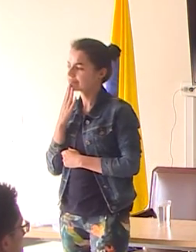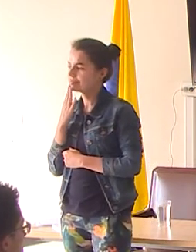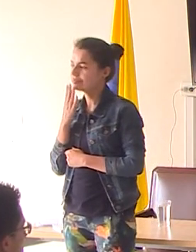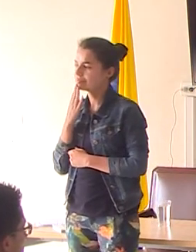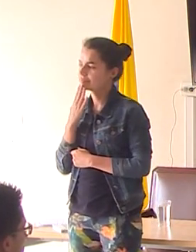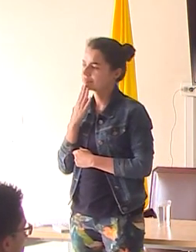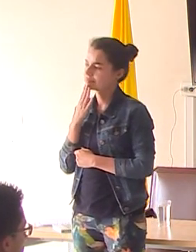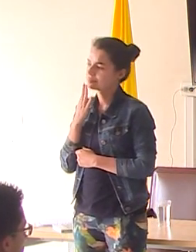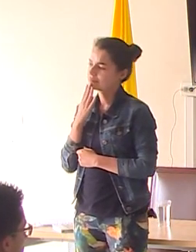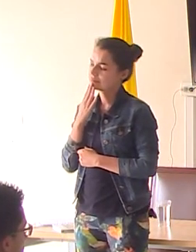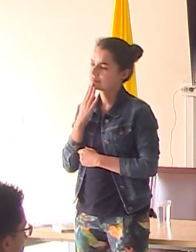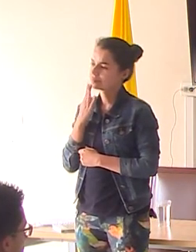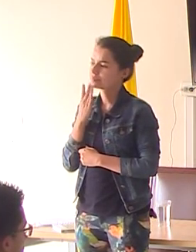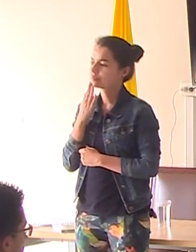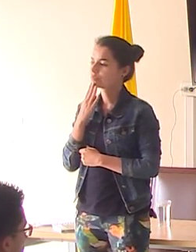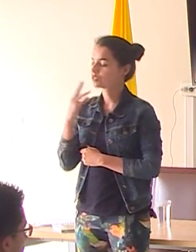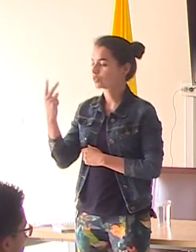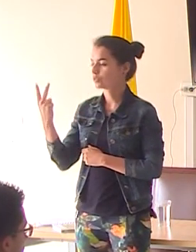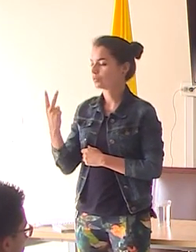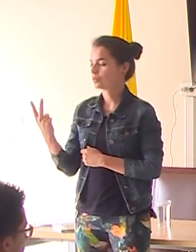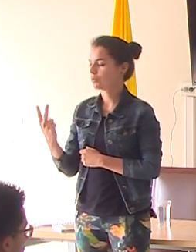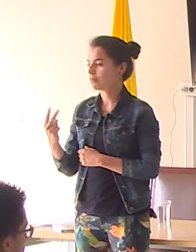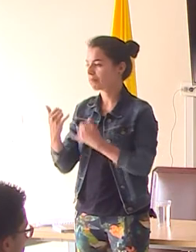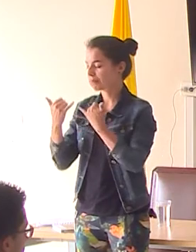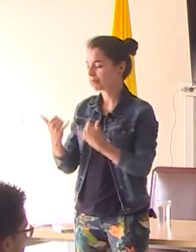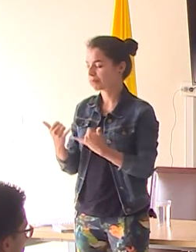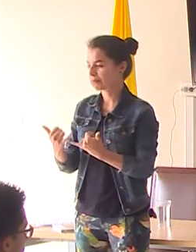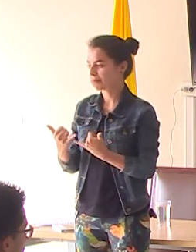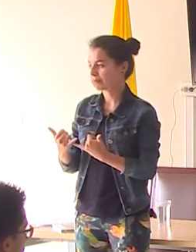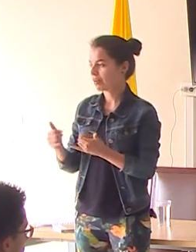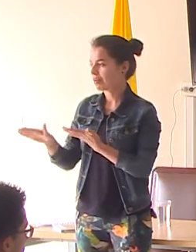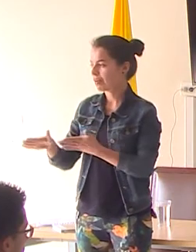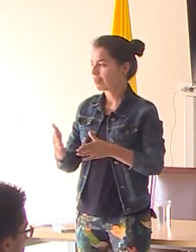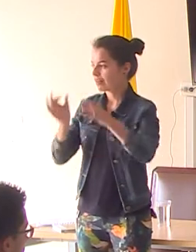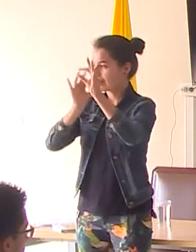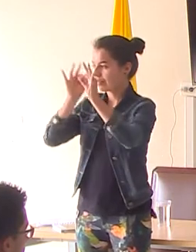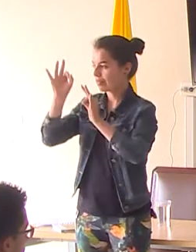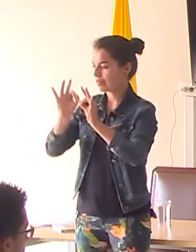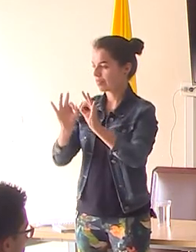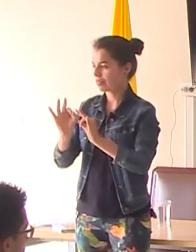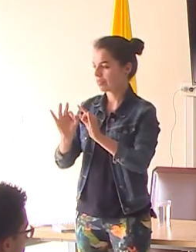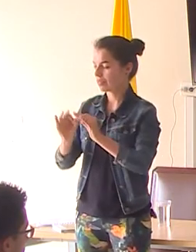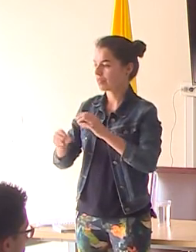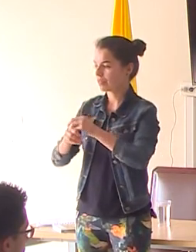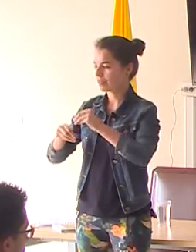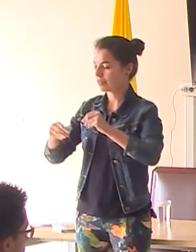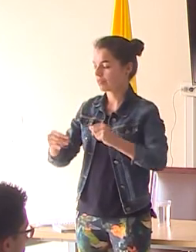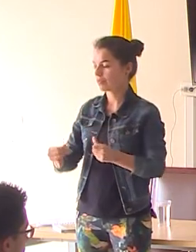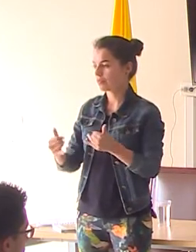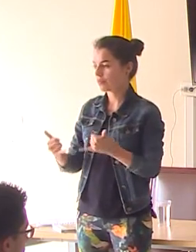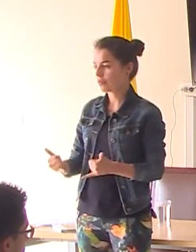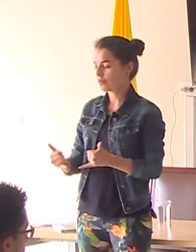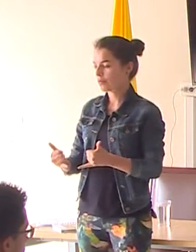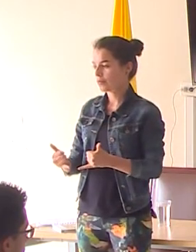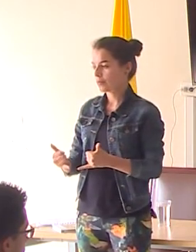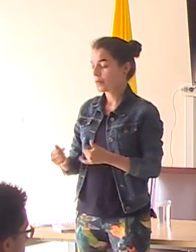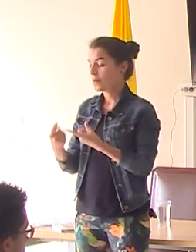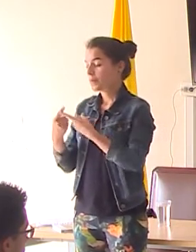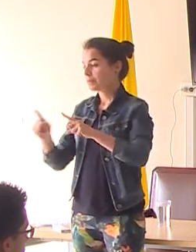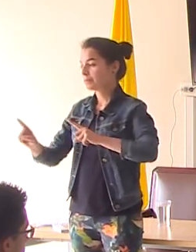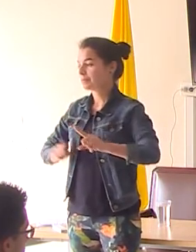actualmente dentro del pot no están clasificados como suelos urbanizables pero que la administración distrital